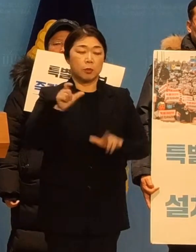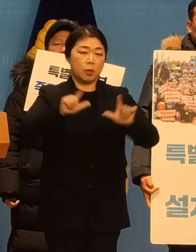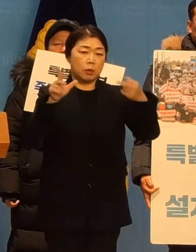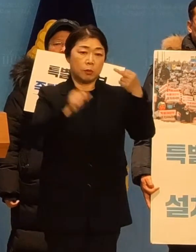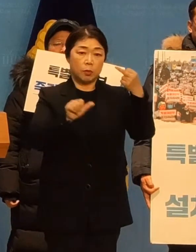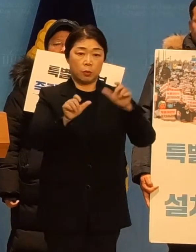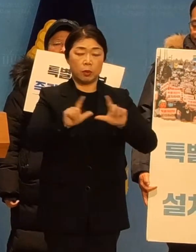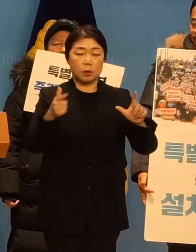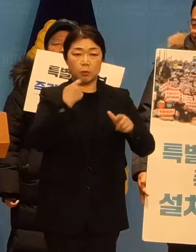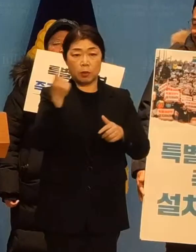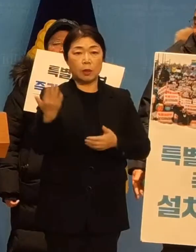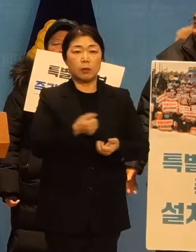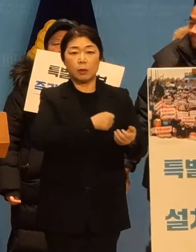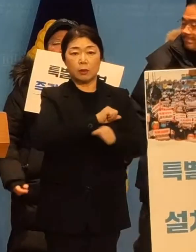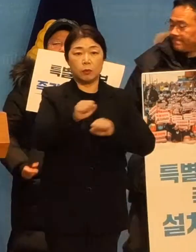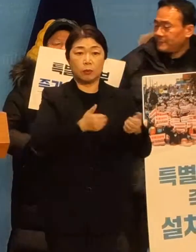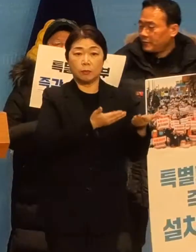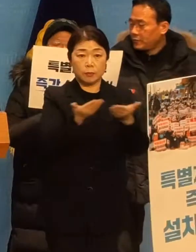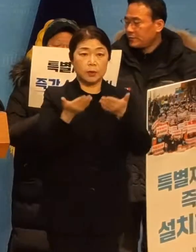12월 5일 촛불행동 감사합니다.